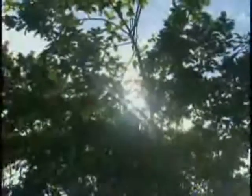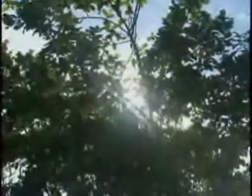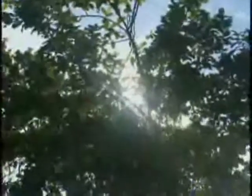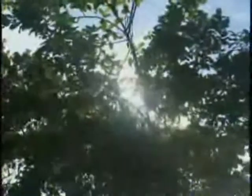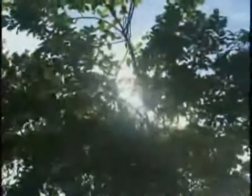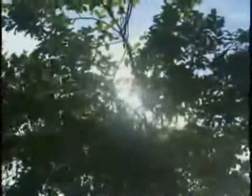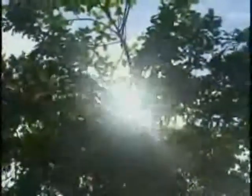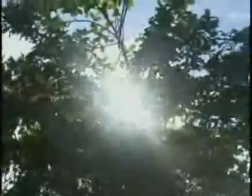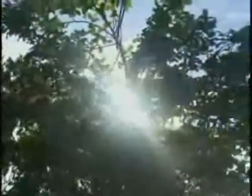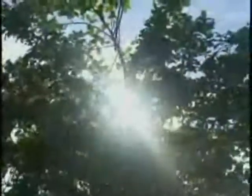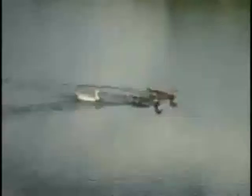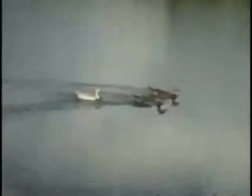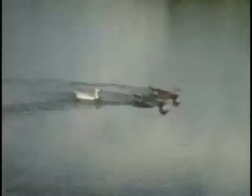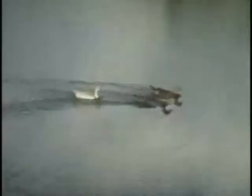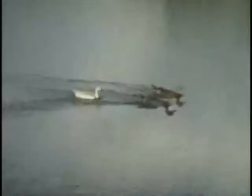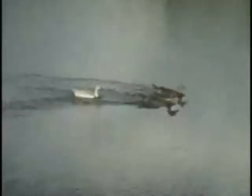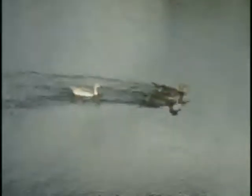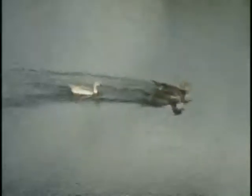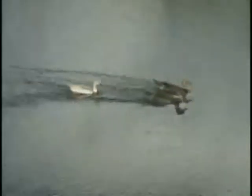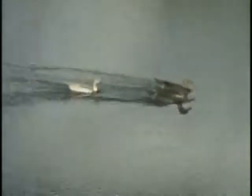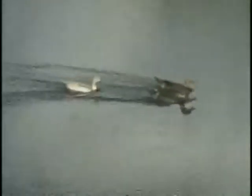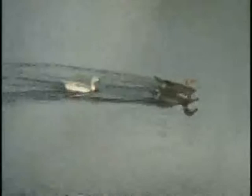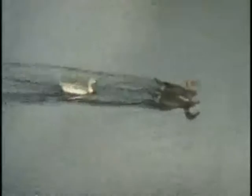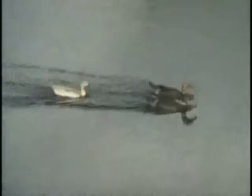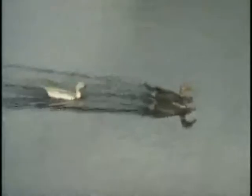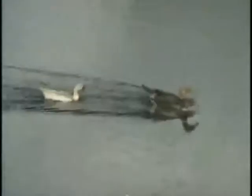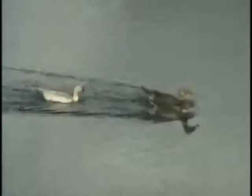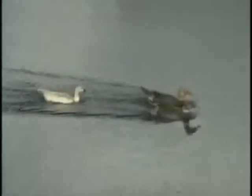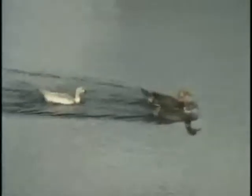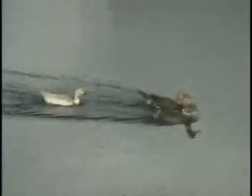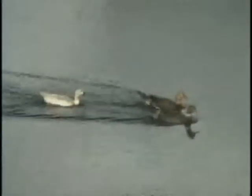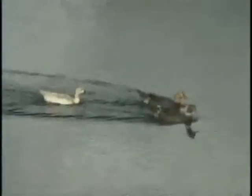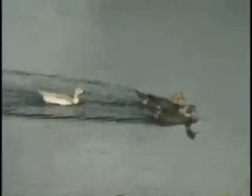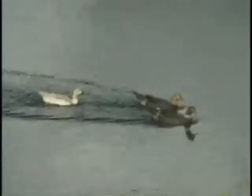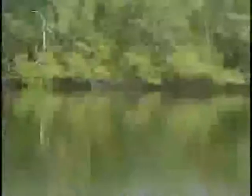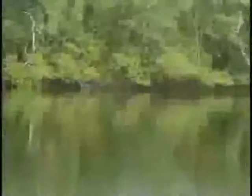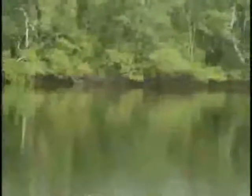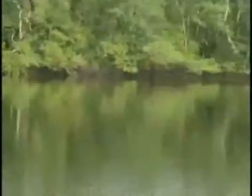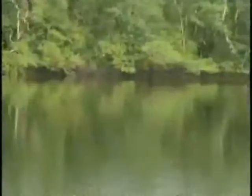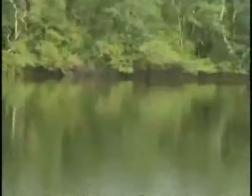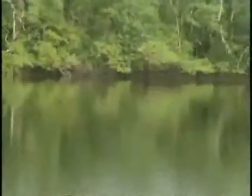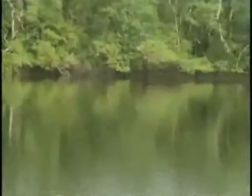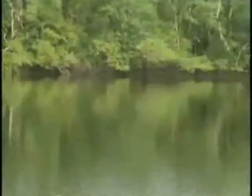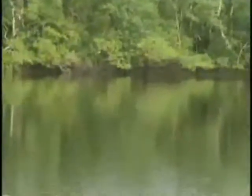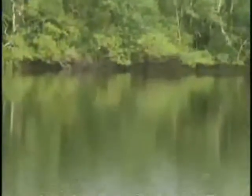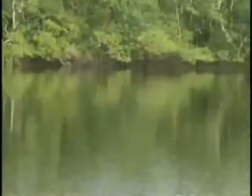eu repreendo agora em nome de Jesus. Opressão, domínio maligno, demônio, você que